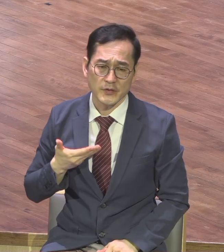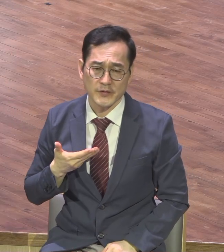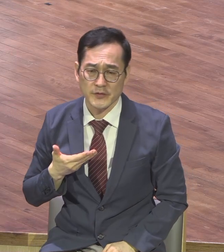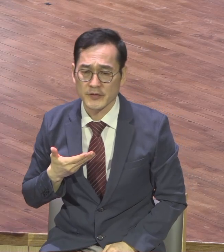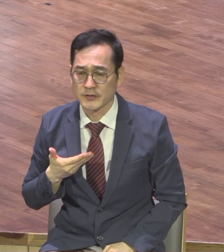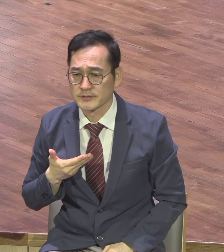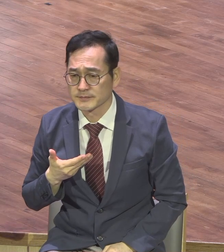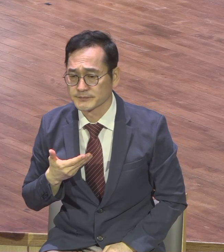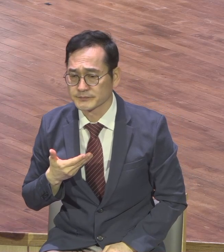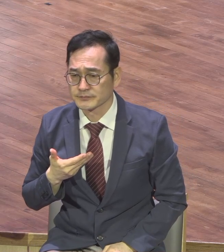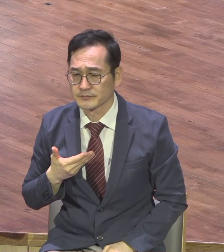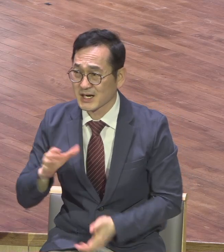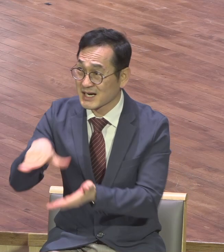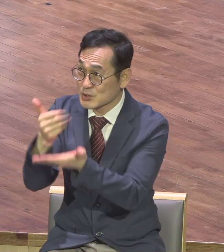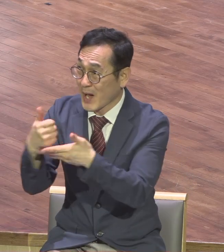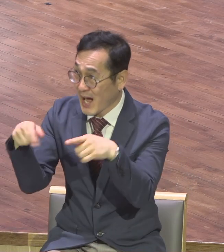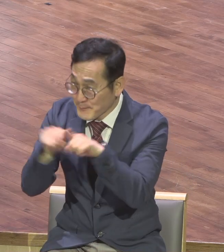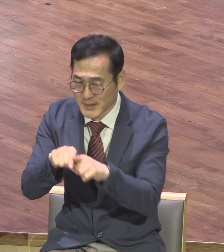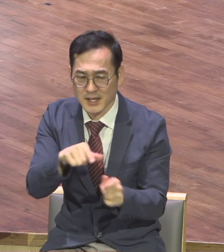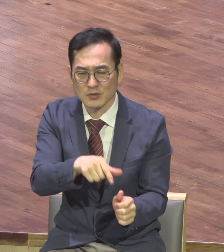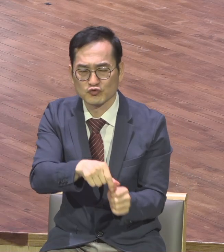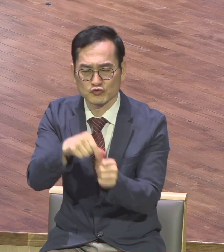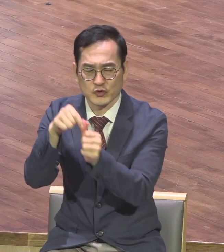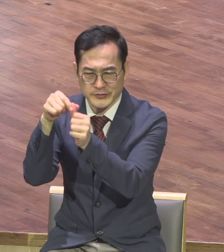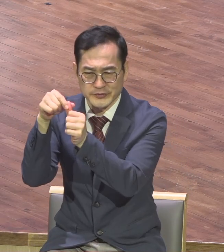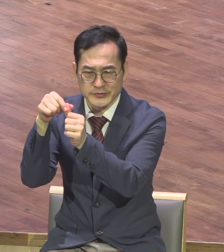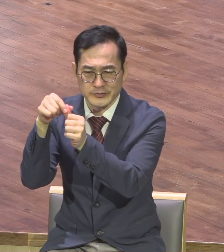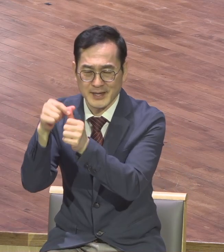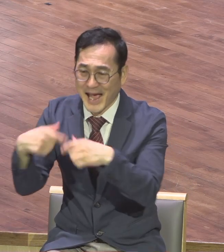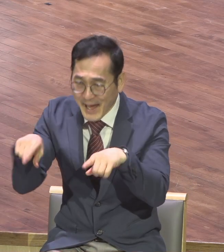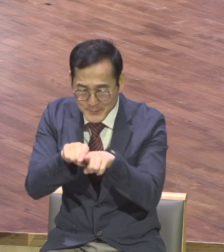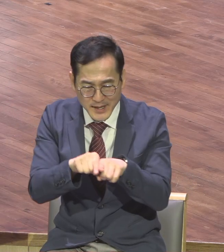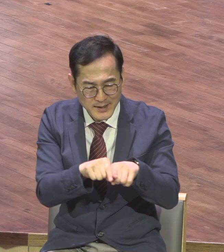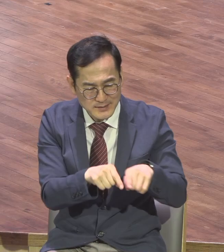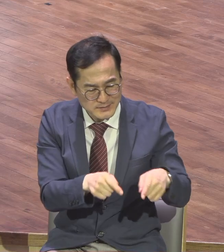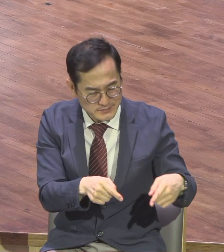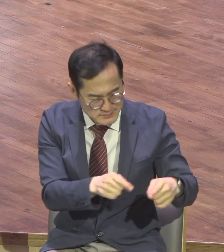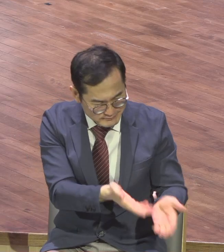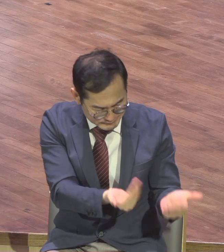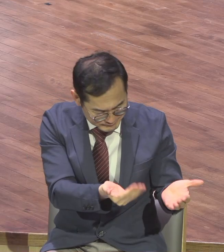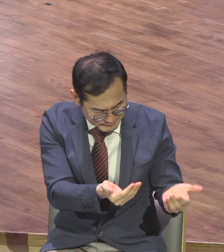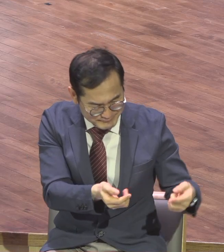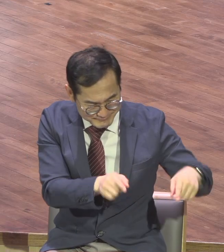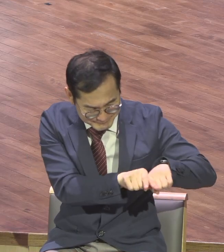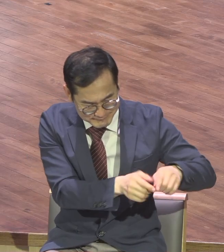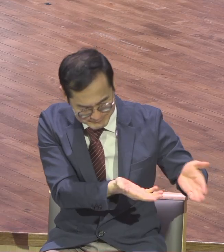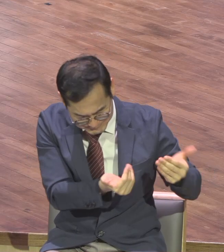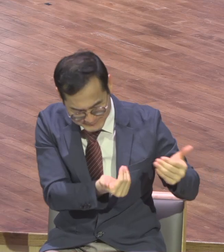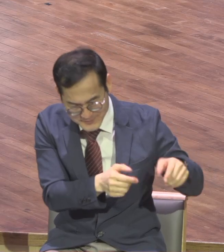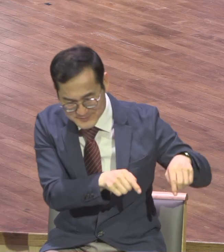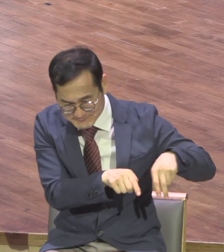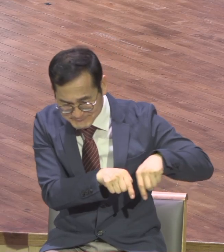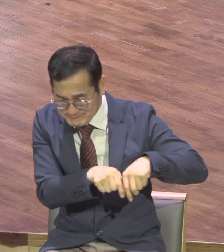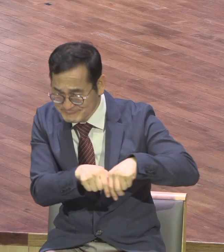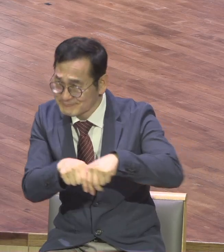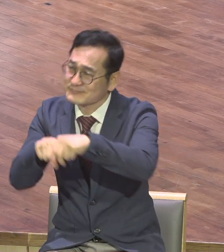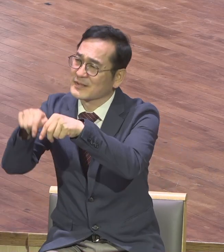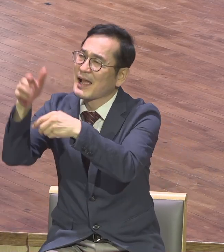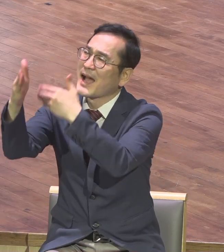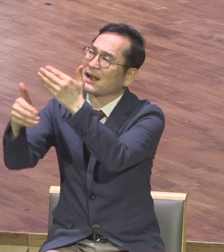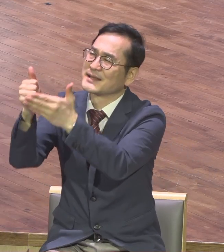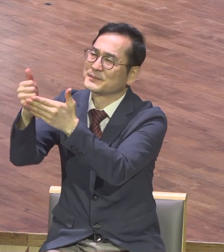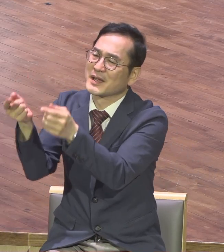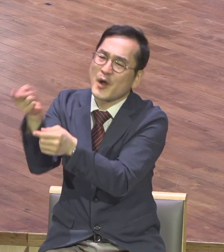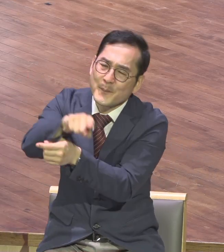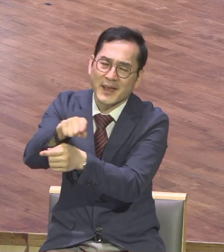그리스도와 함께 우리를 살리셨고, 함께 일으키셨고, 함께 하늘에 앉히시니. 이것은